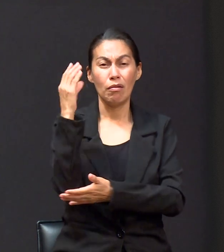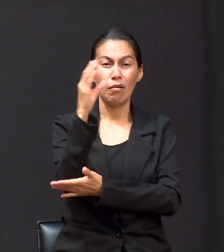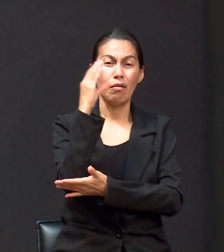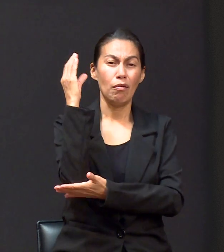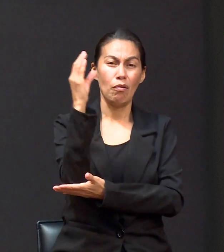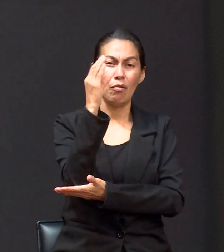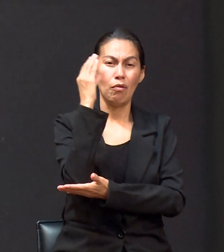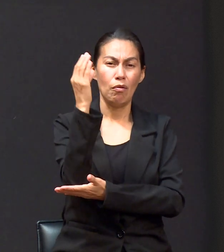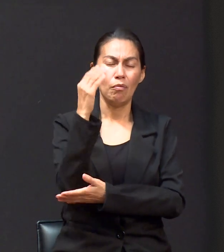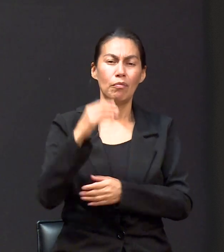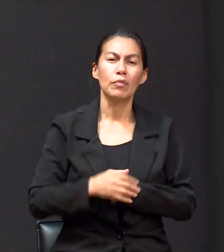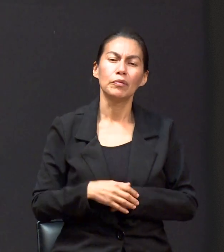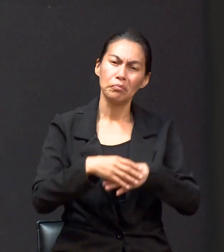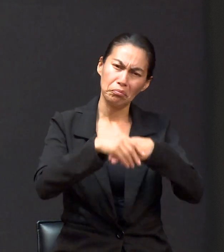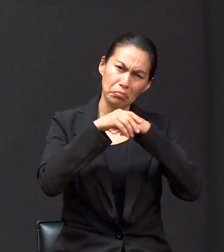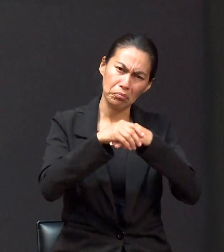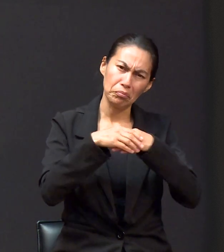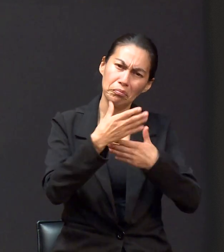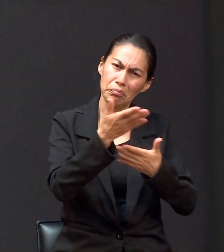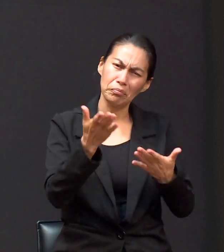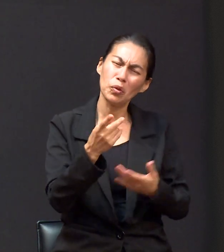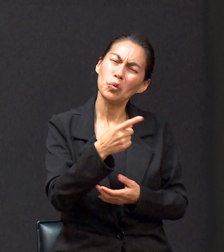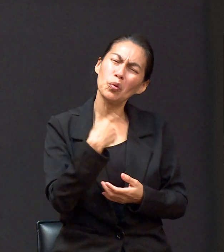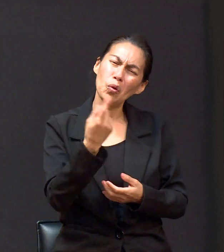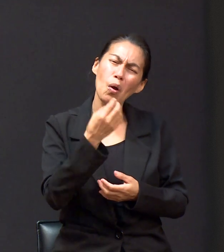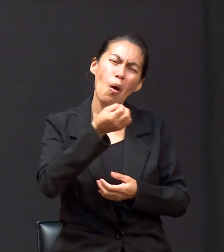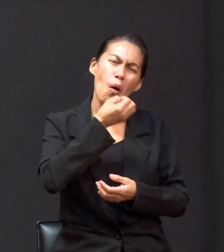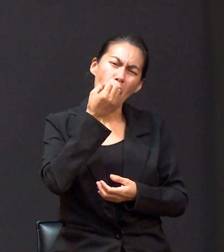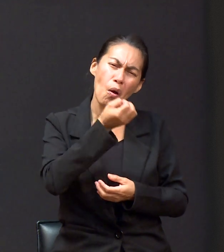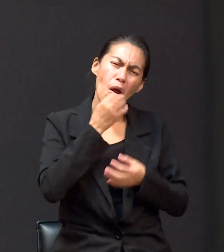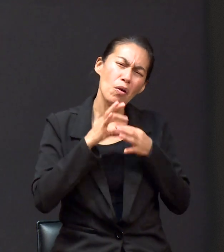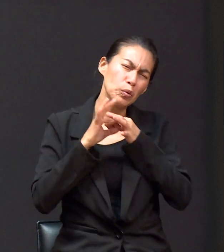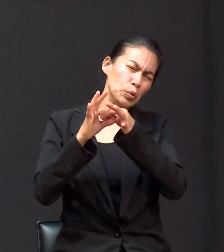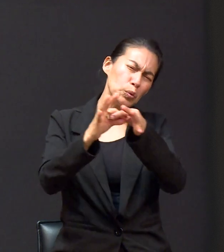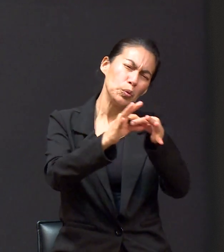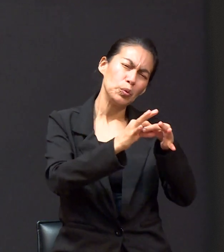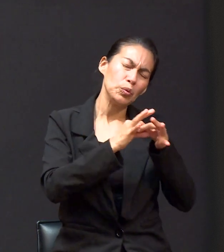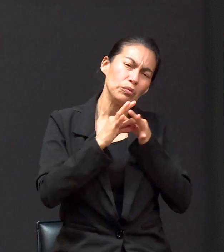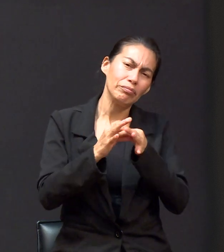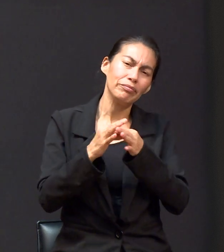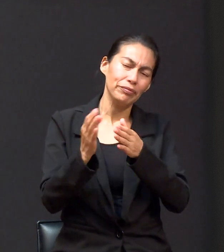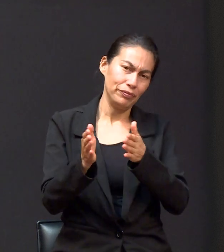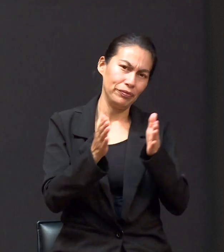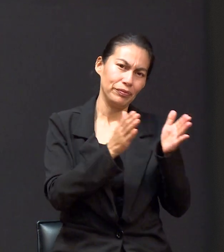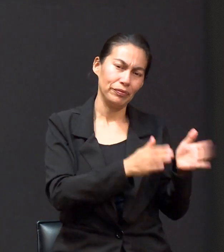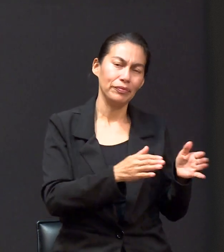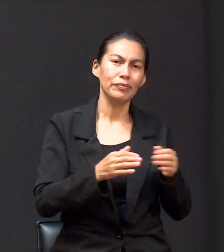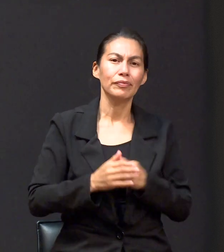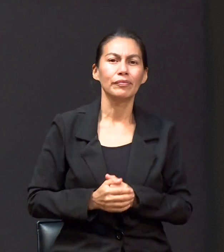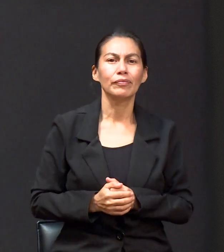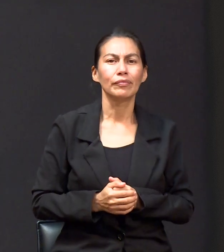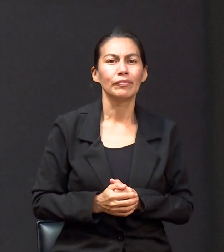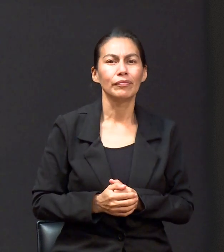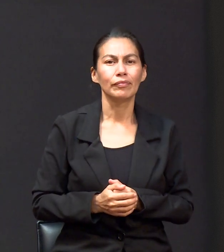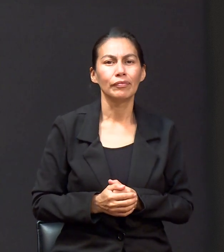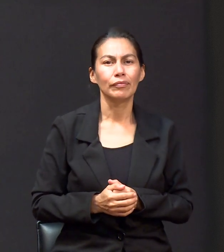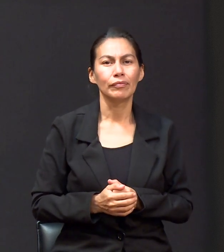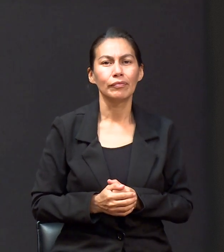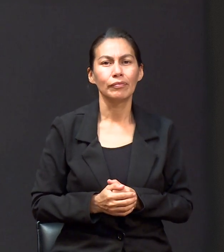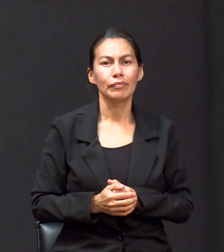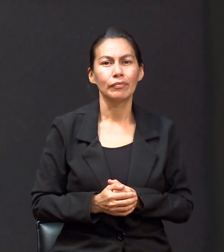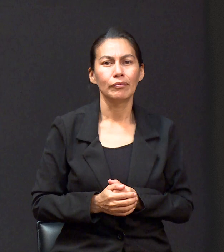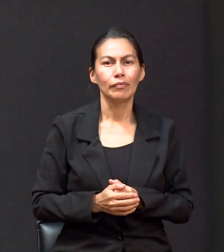Gloria, que Dios te bendiga, y estaremos orando, nos uniremos a ti en oración. Voy a